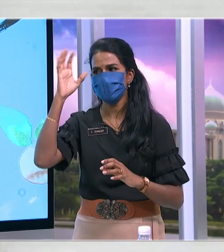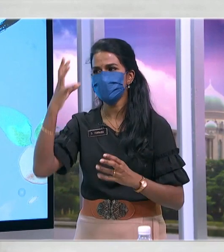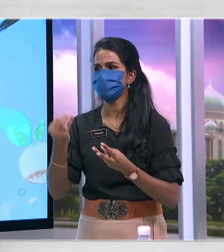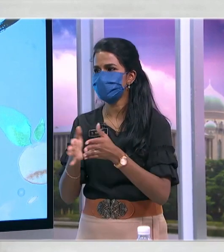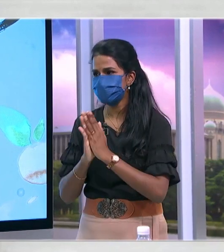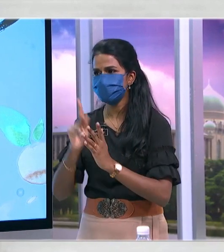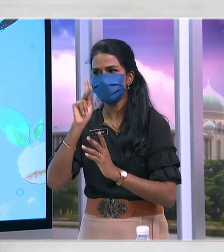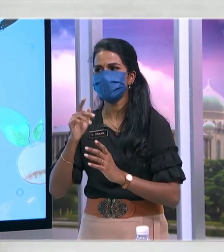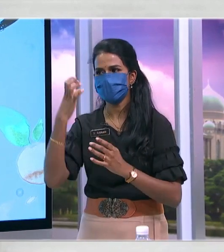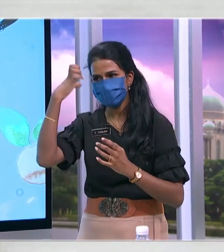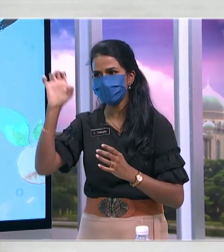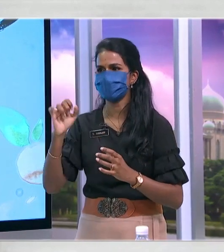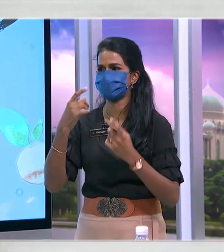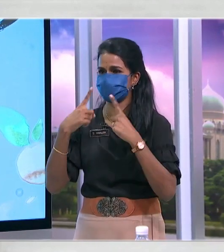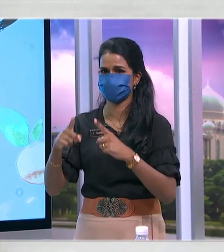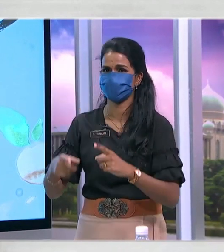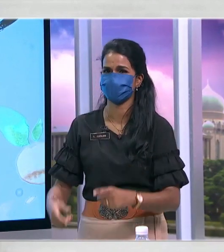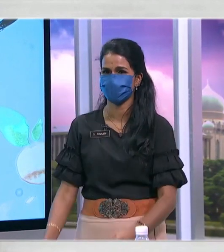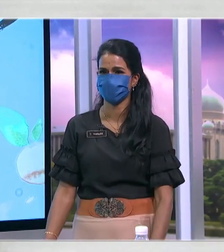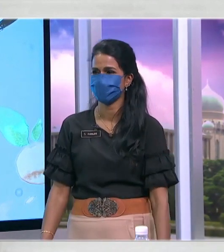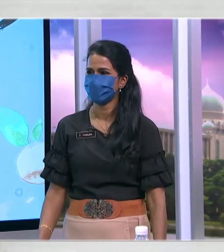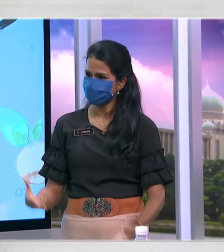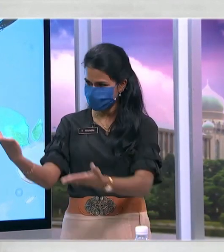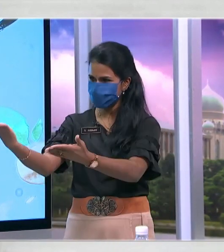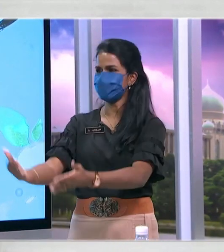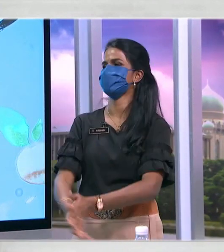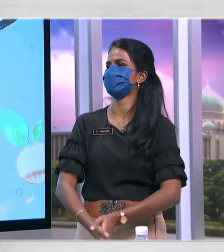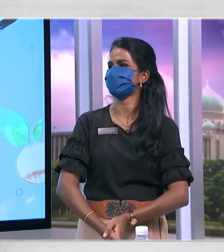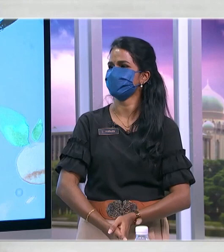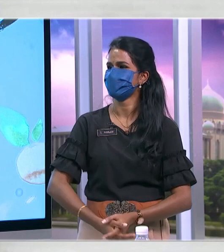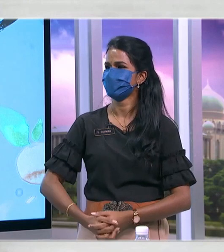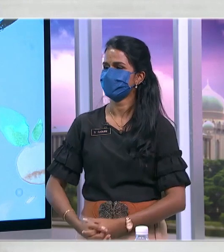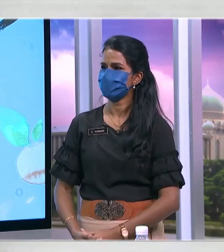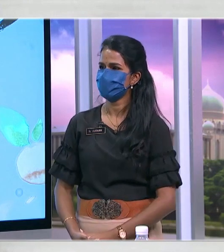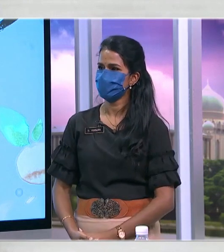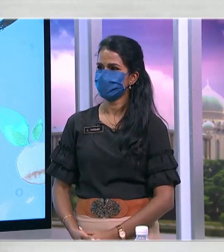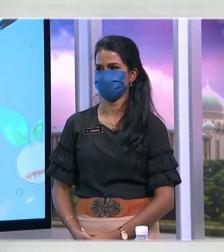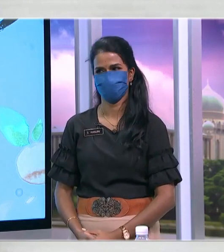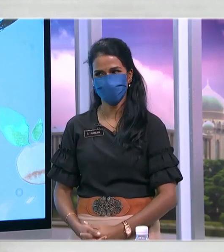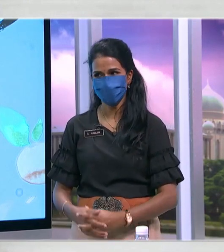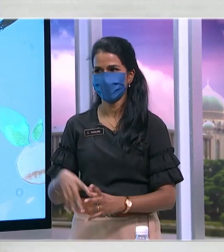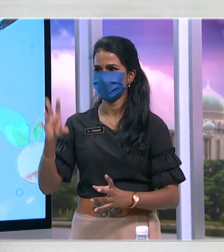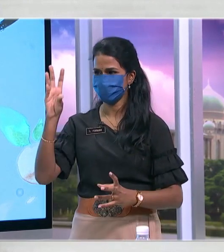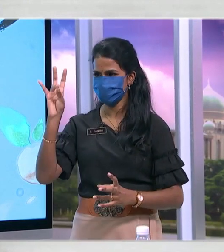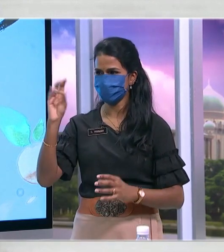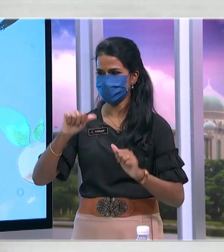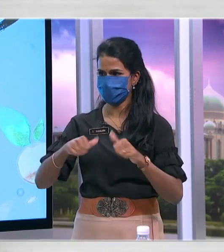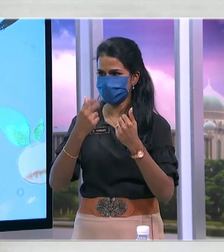Kalman minta Kakak Ellie yang jawab. Kakak Ellie, silakan. Okey, apa soalan cikgu? 7 amalan